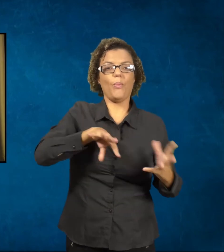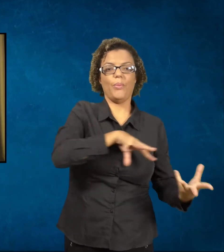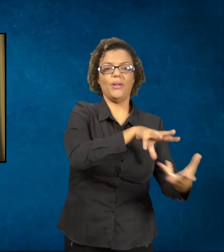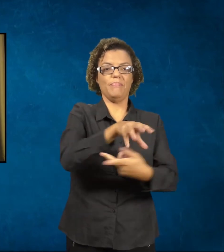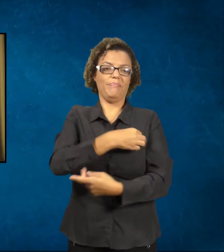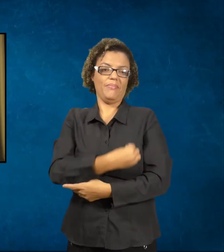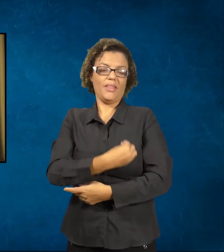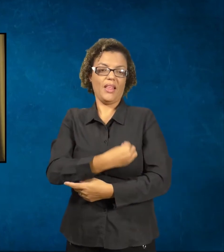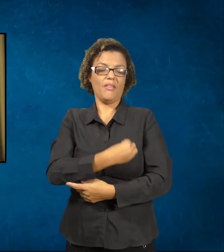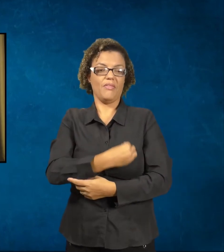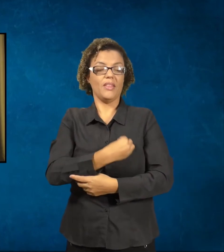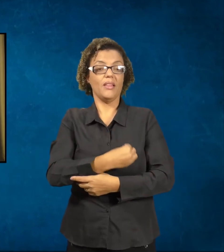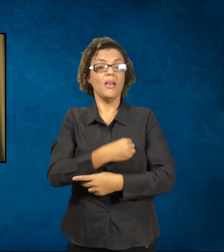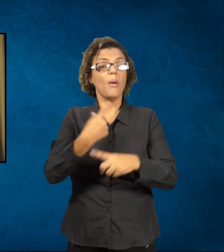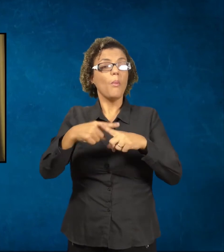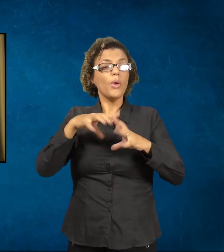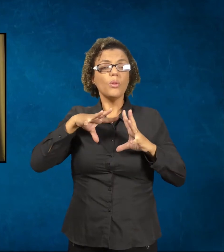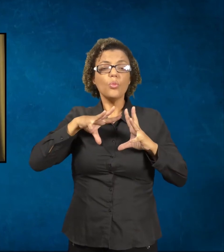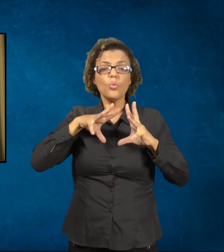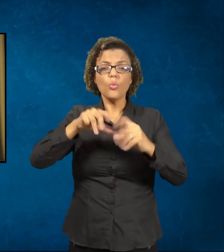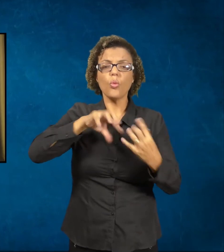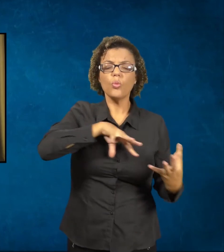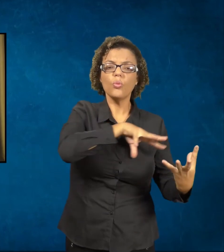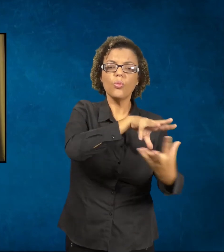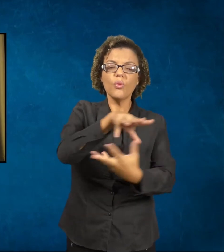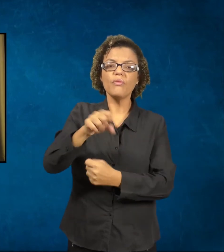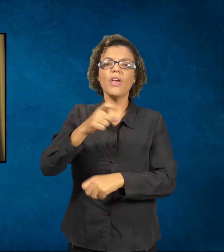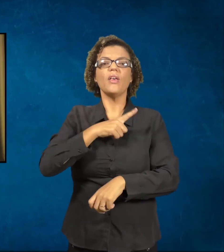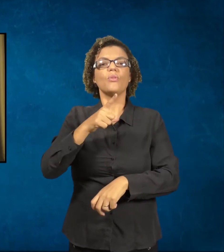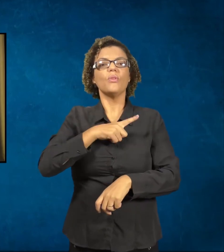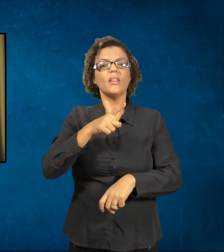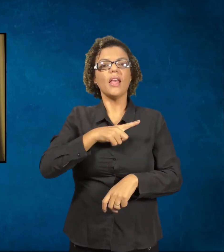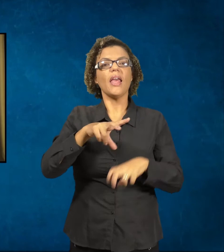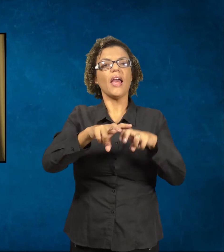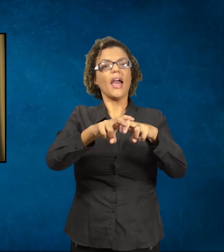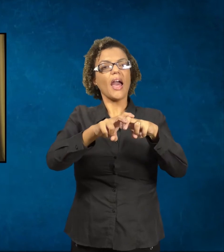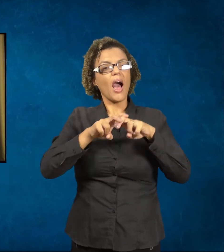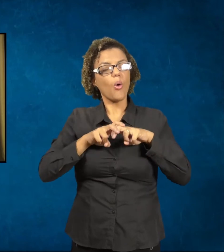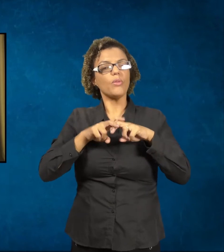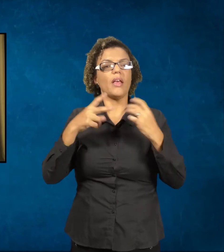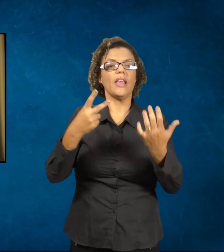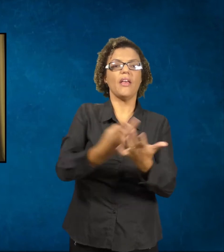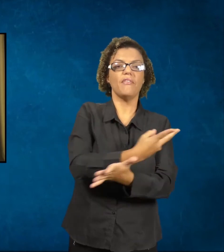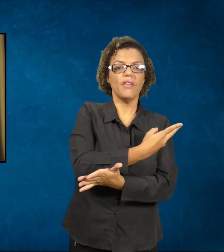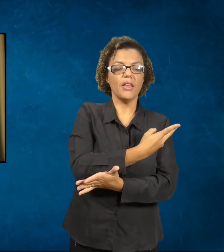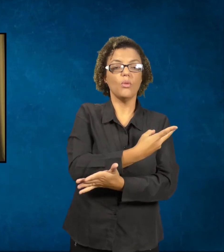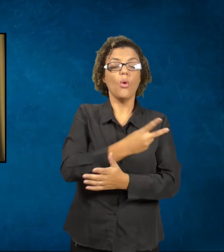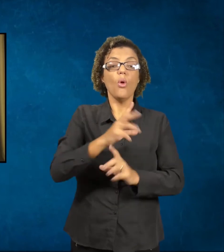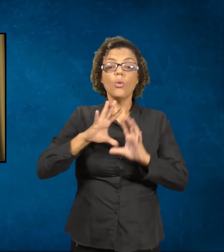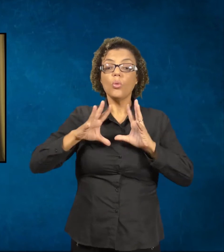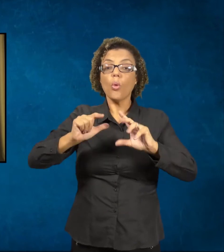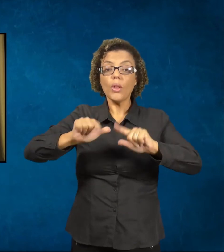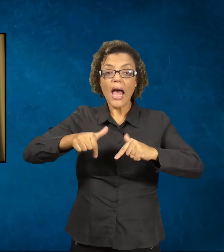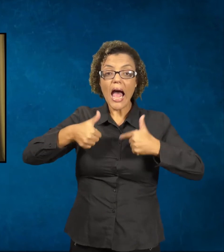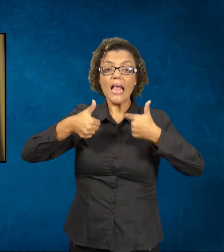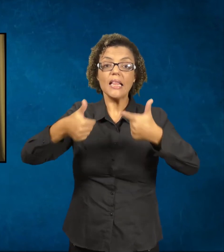ideia de causa e efeito. Toda ação gera uma reação. Portanto, quando você